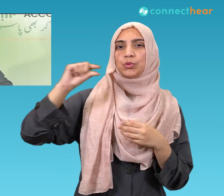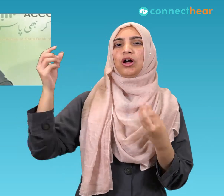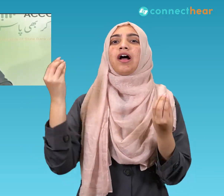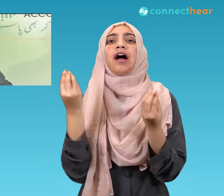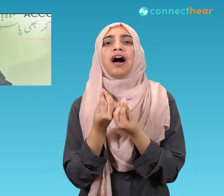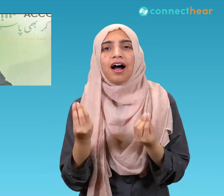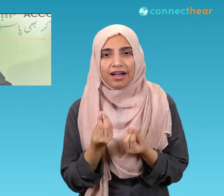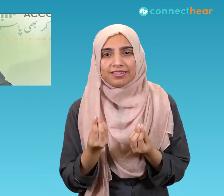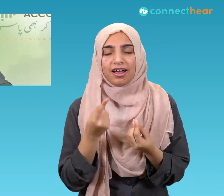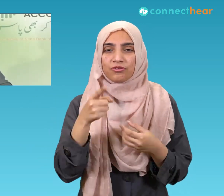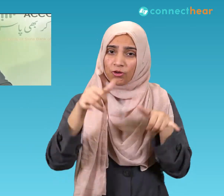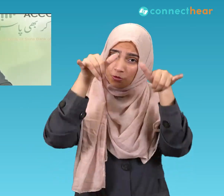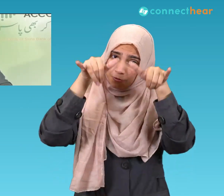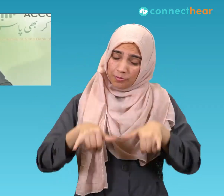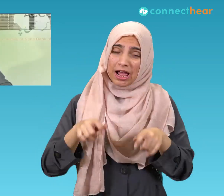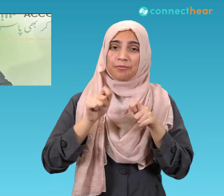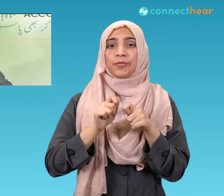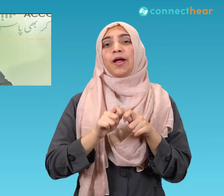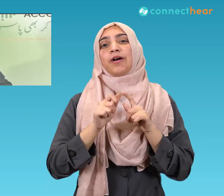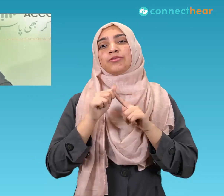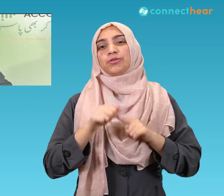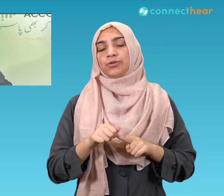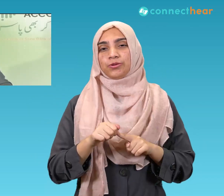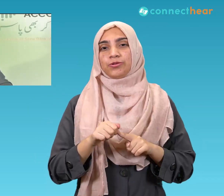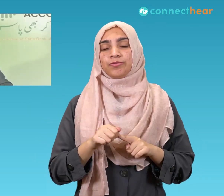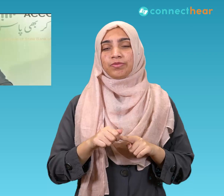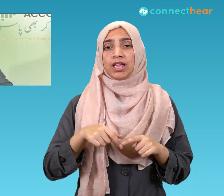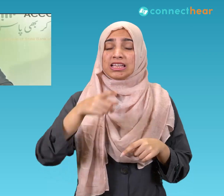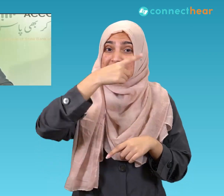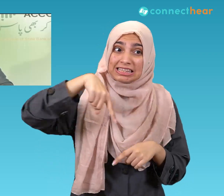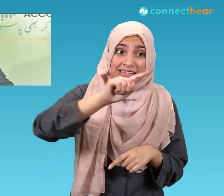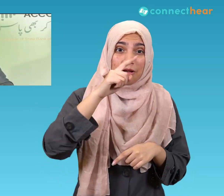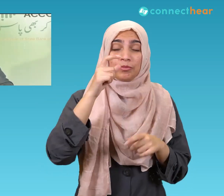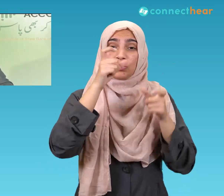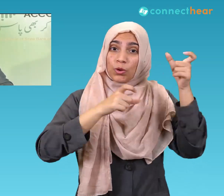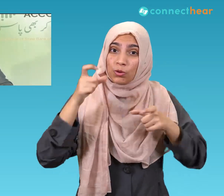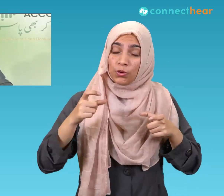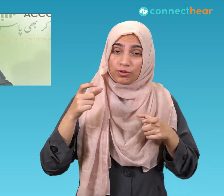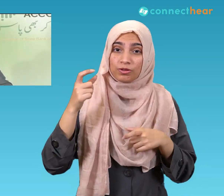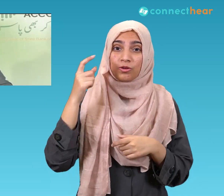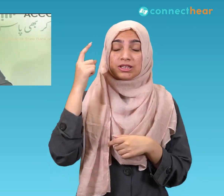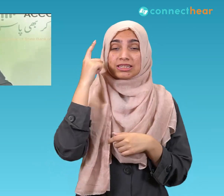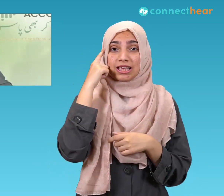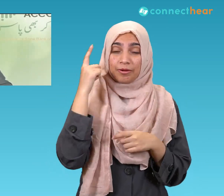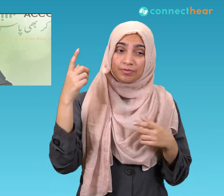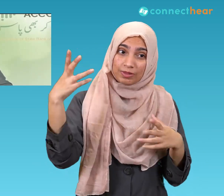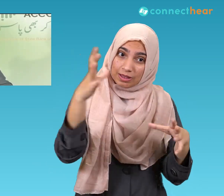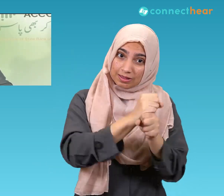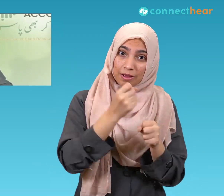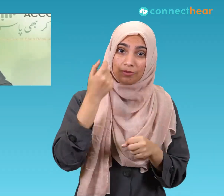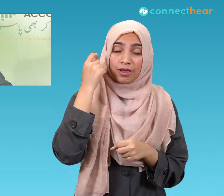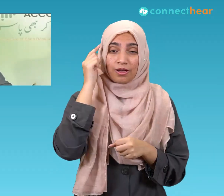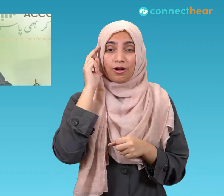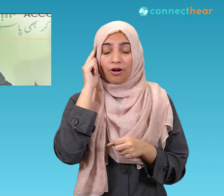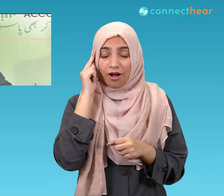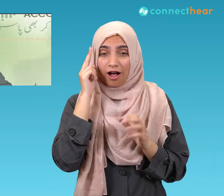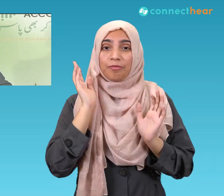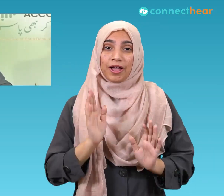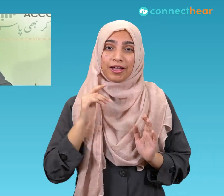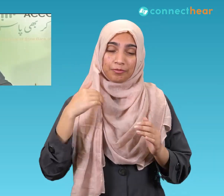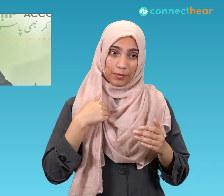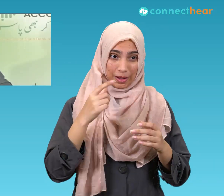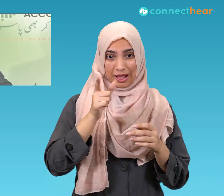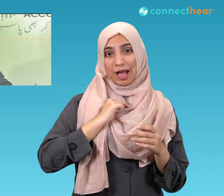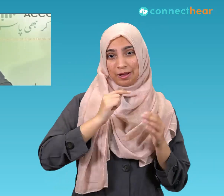انسان کی خواب ہوتی ہے کہ میرا گھر ہو, اور یہاں کسی کے پاس بڑے چند لوگوں کے پاس ہے کیش دے کے تو گھر خرید سکتے